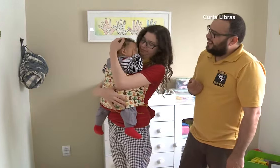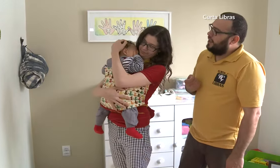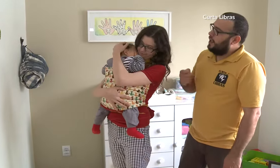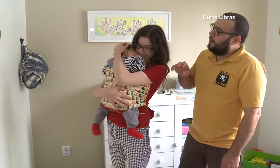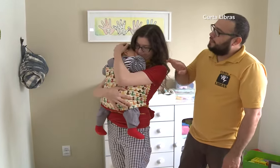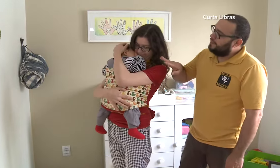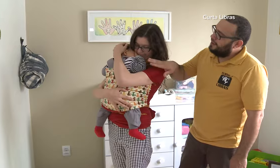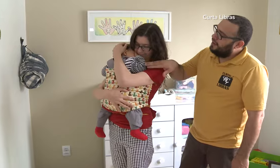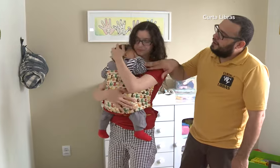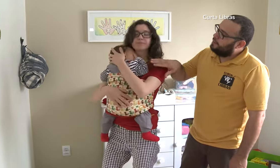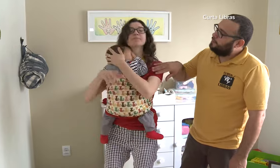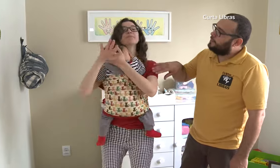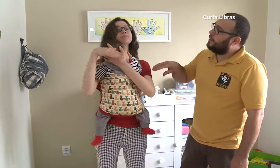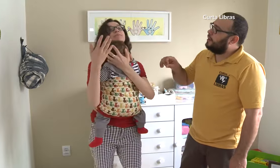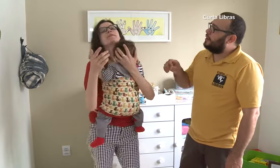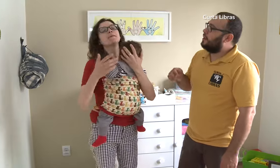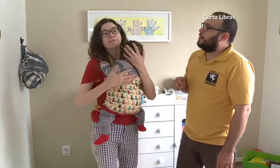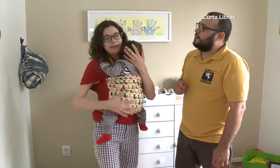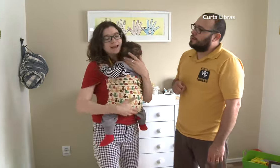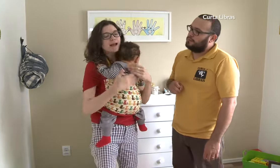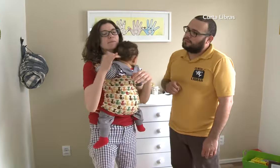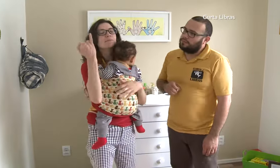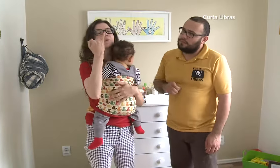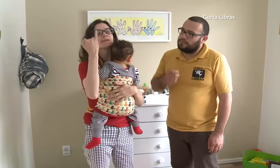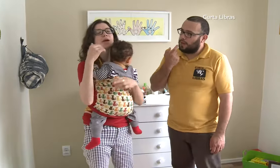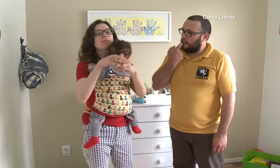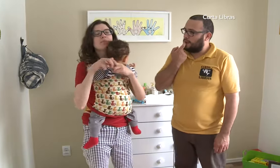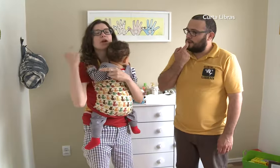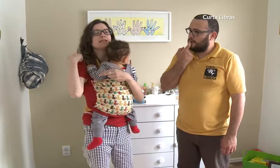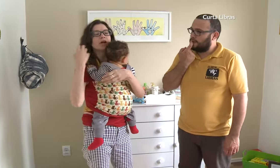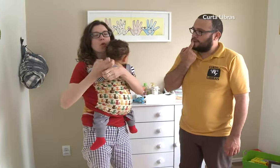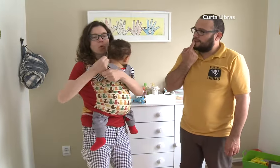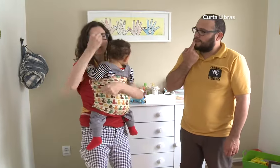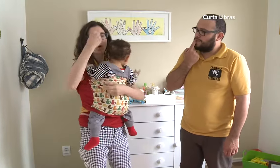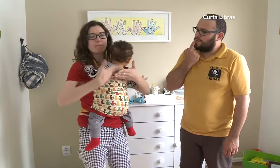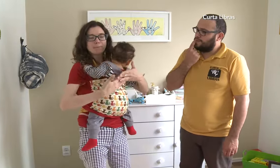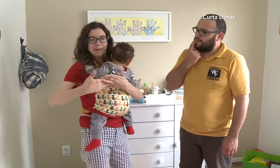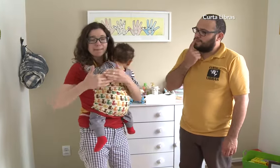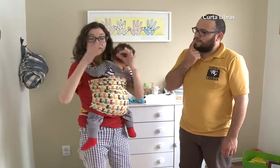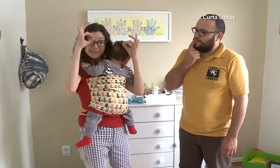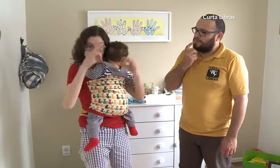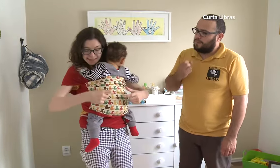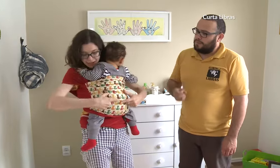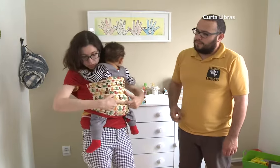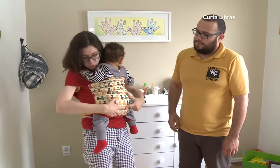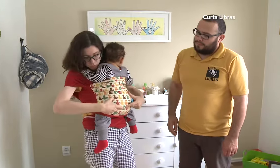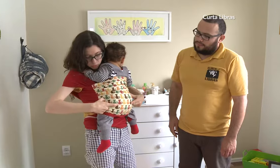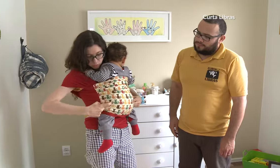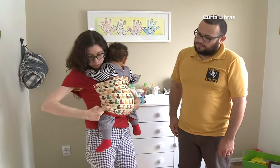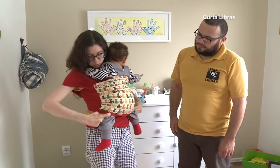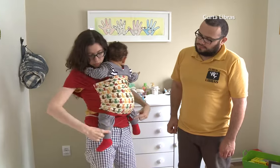Dormir, isso aí. É importante para a coluna do bebê que ele fique nessa posição aqui, como um